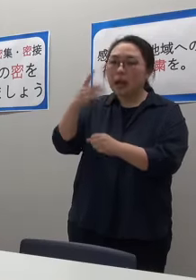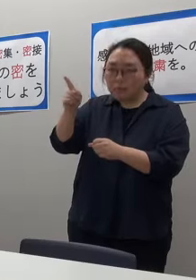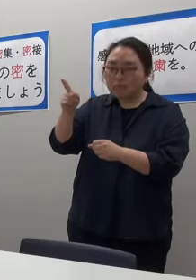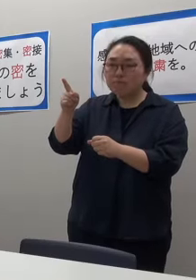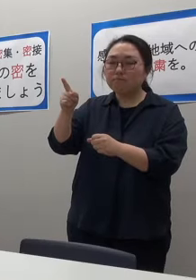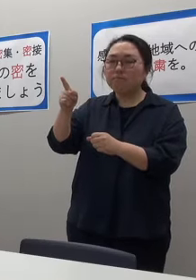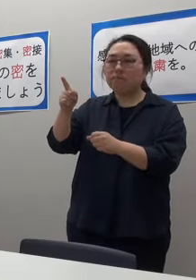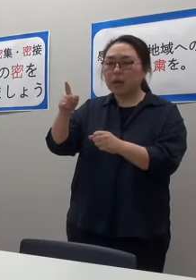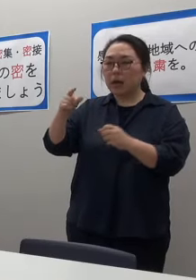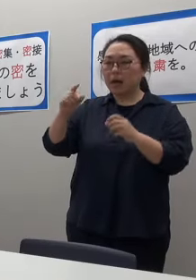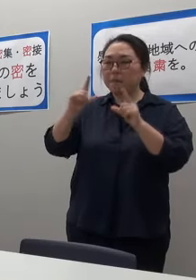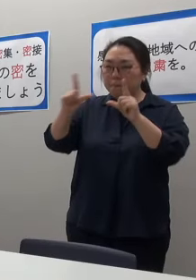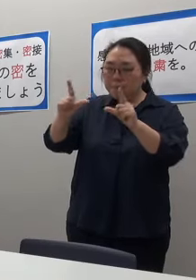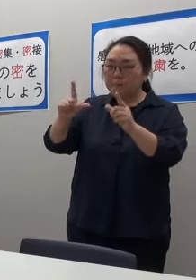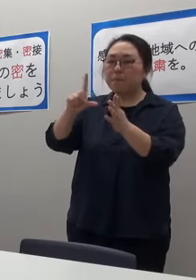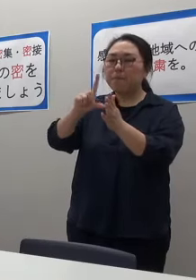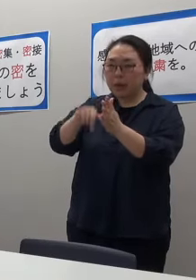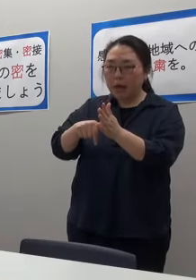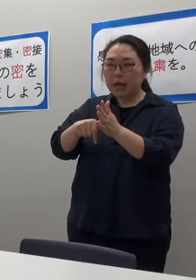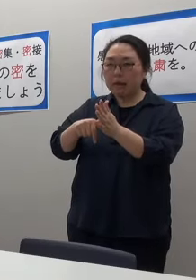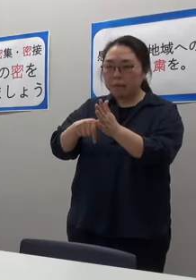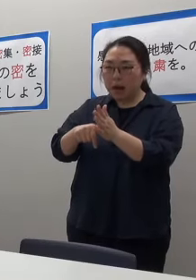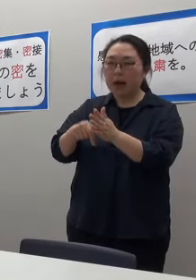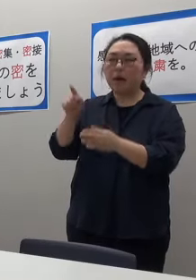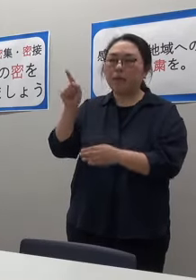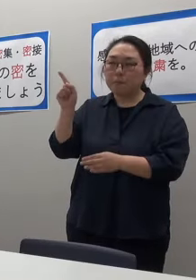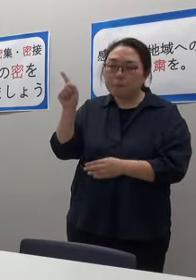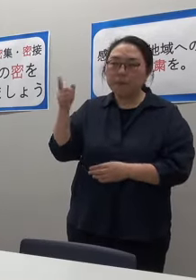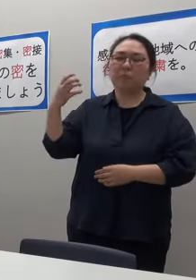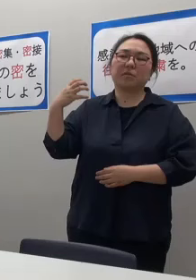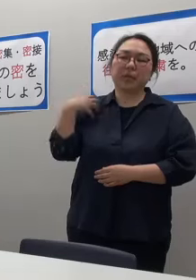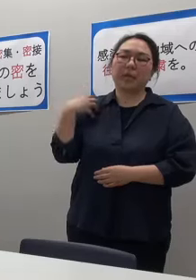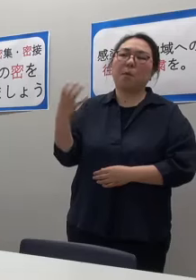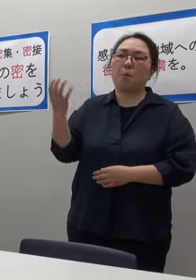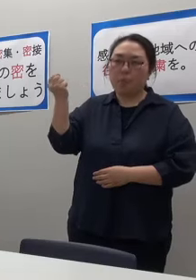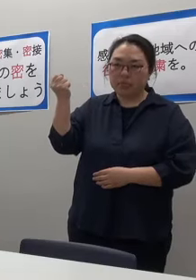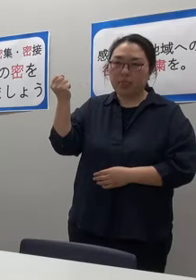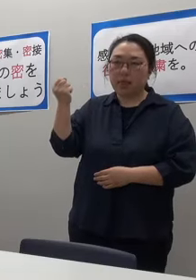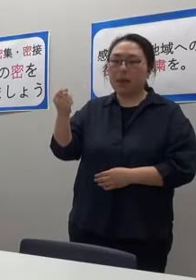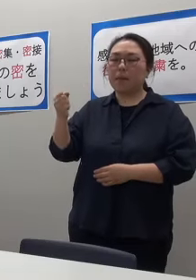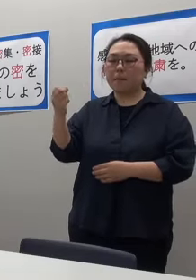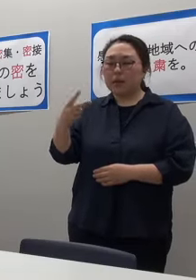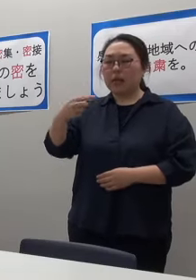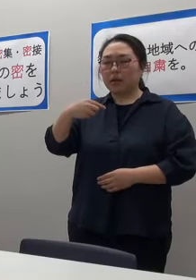さらには県の責任において、そして、いわき市でやるべきことをしっかりと取り組んでいきたいというふうに思います。